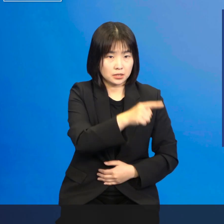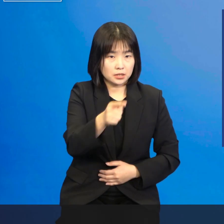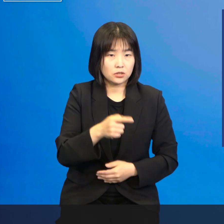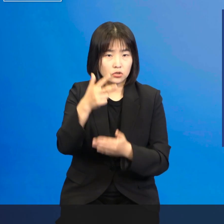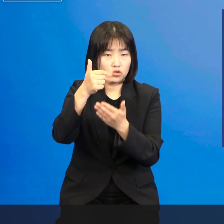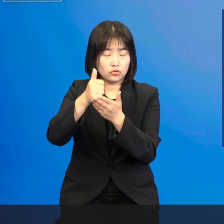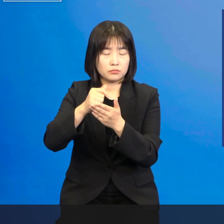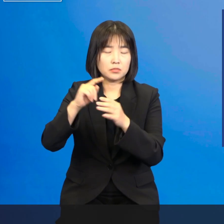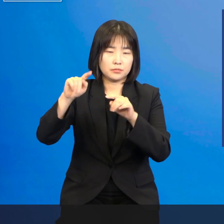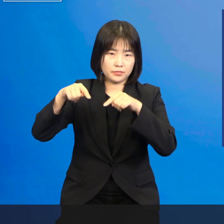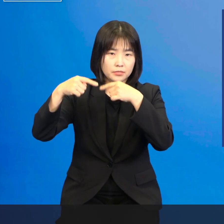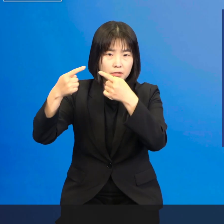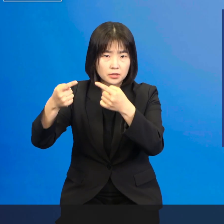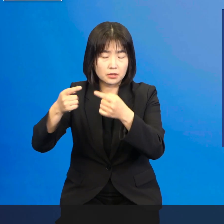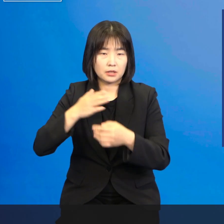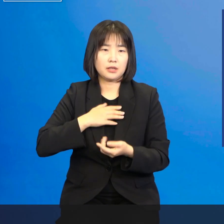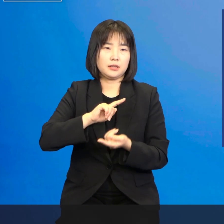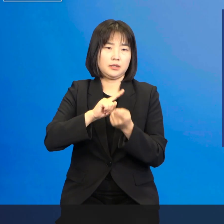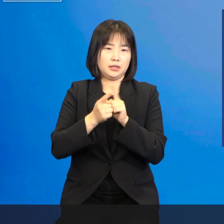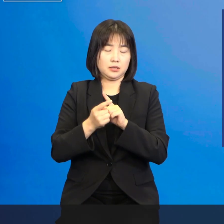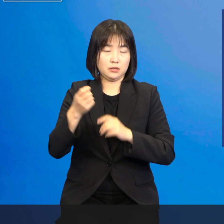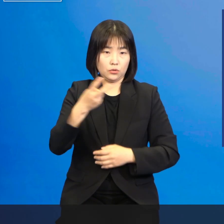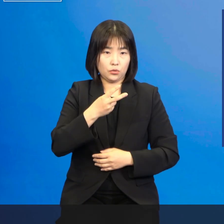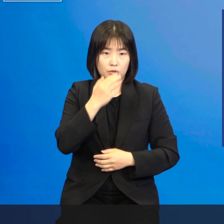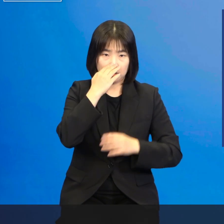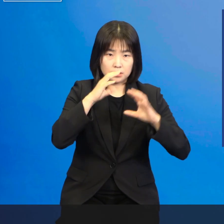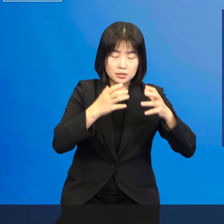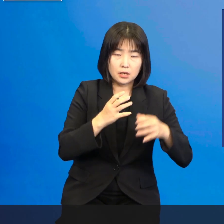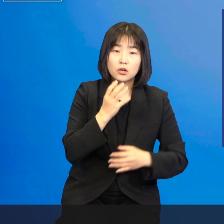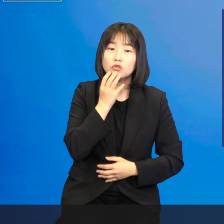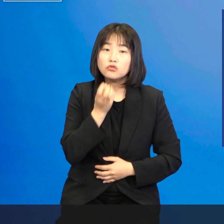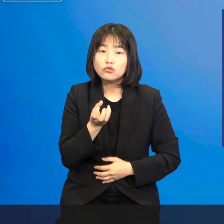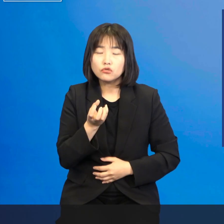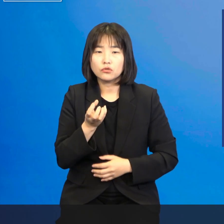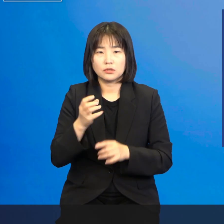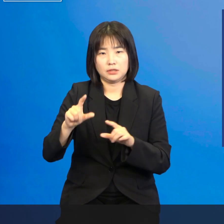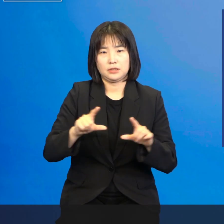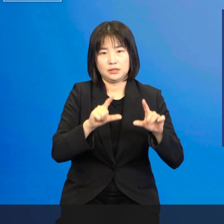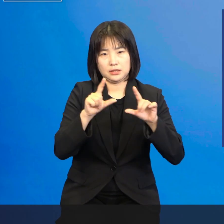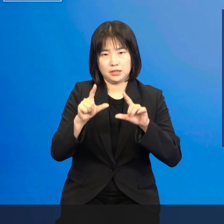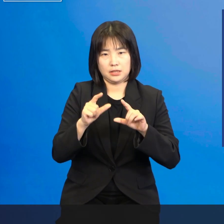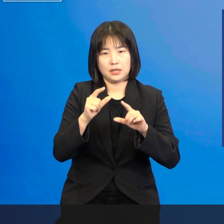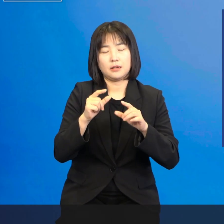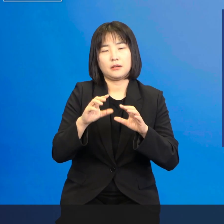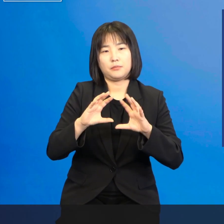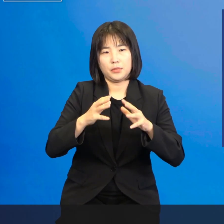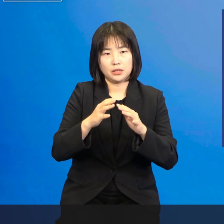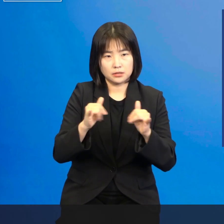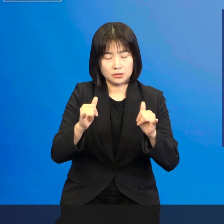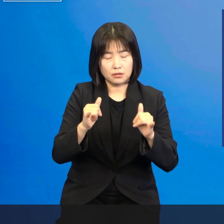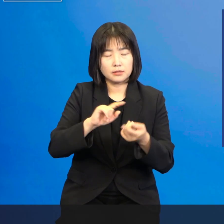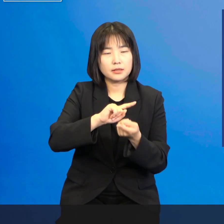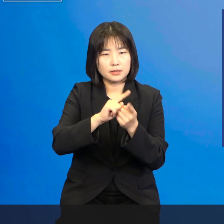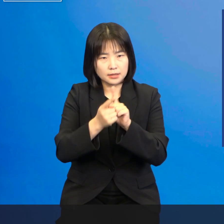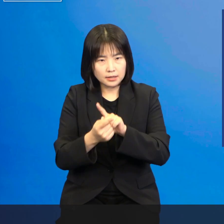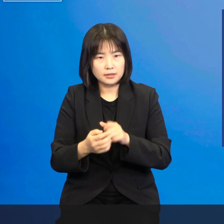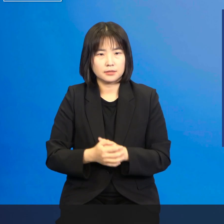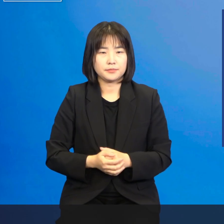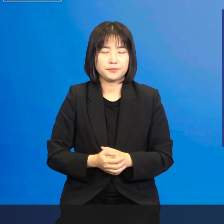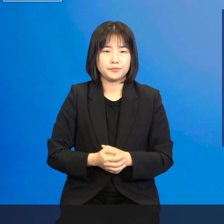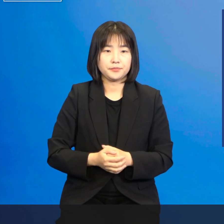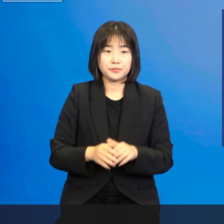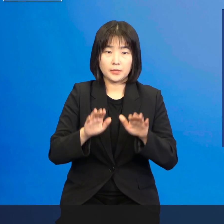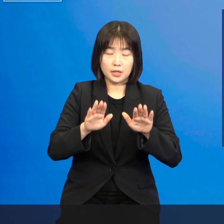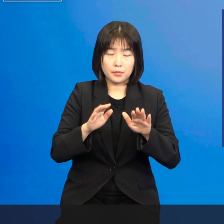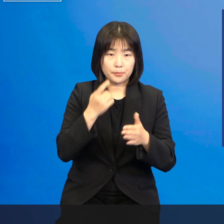그대들은 주님께로 나아가서 나를 대신하여 그리고 아직 이스라엘과 유다에 살아남아